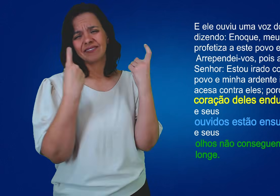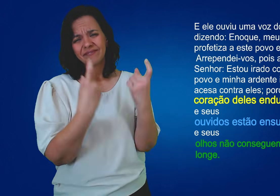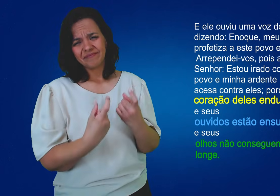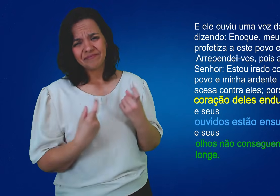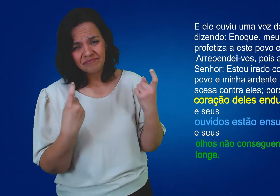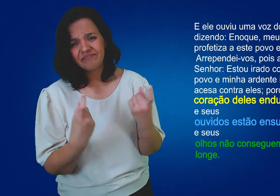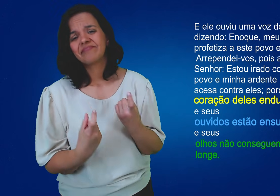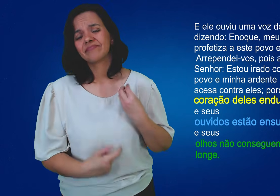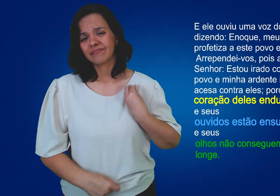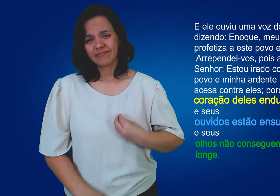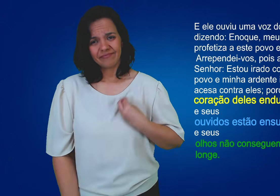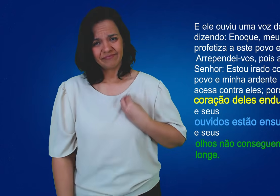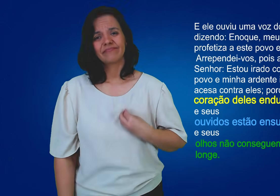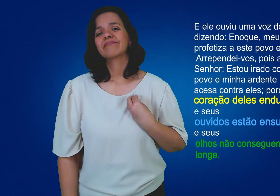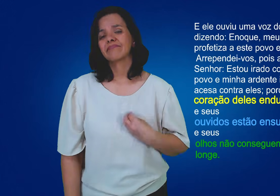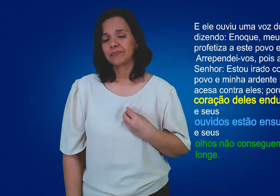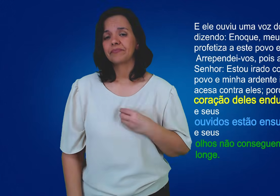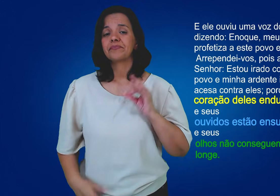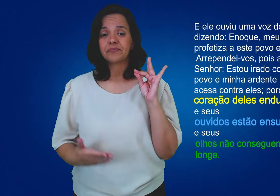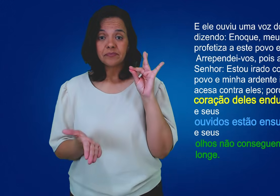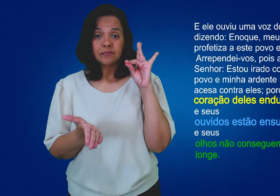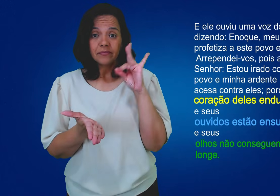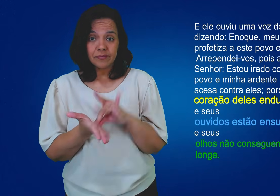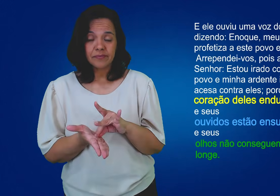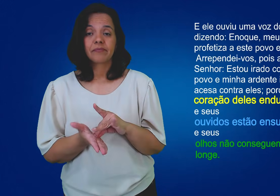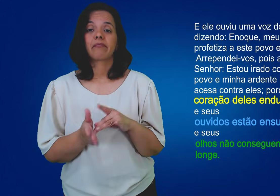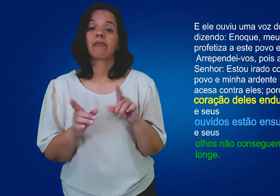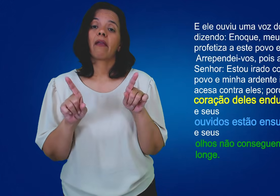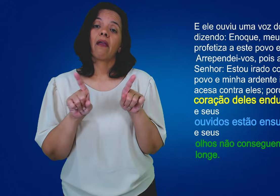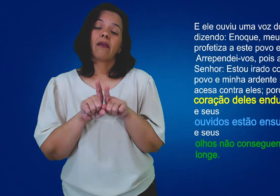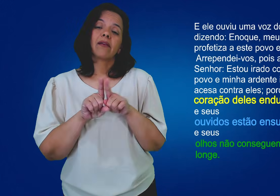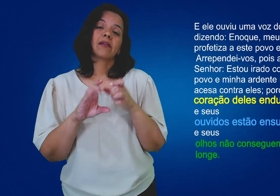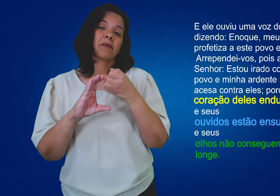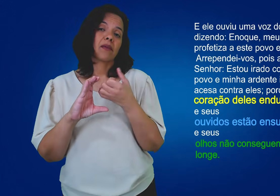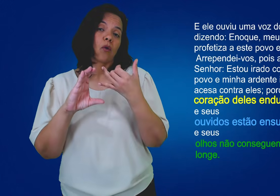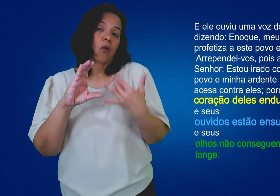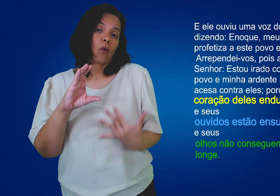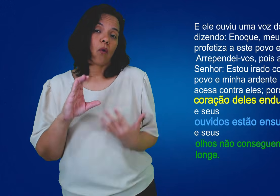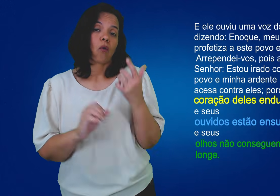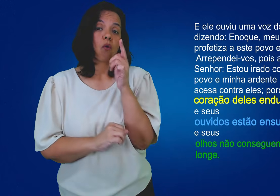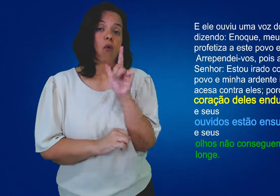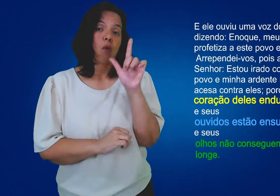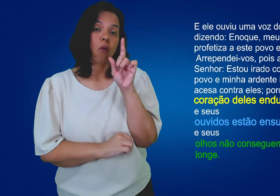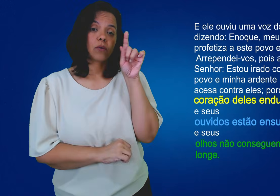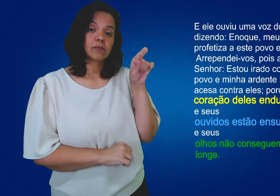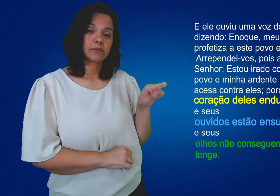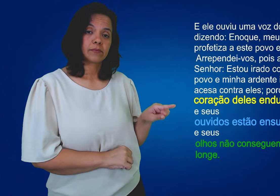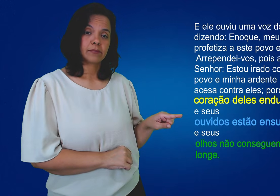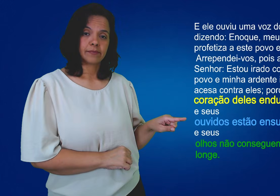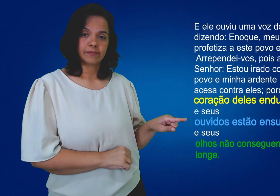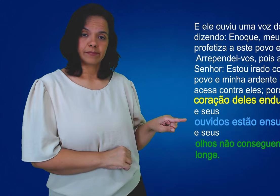O povo vivia em iniquidade. E eles não queriam ser pessoas obedientes a